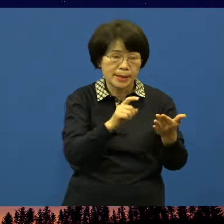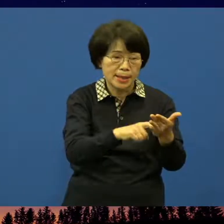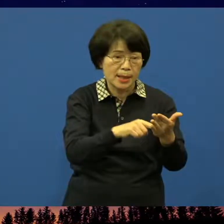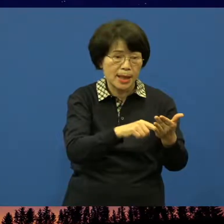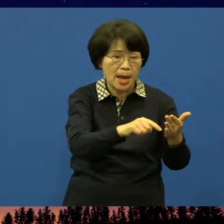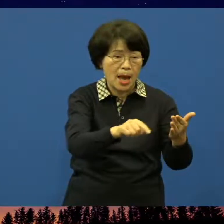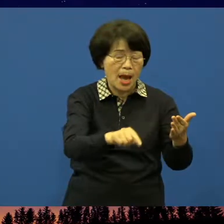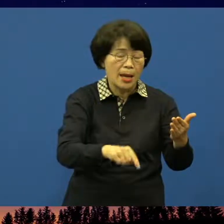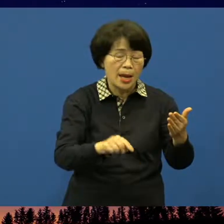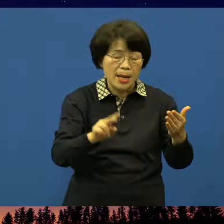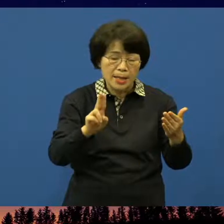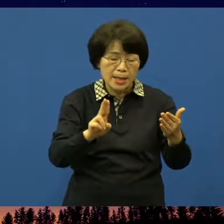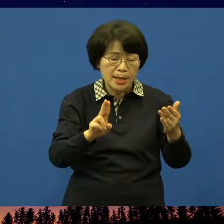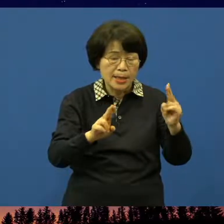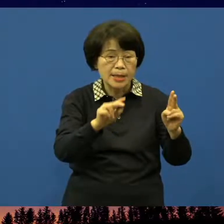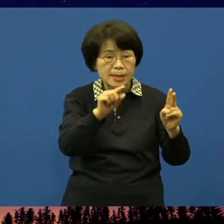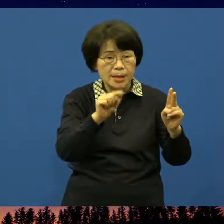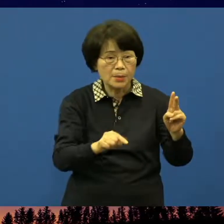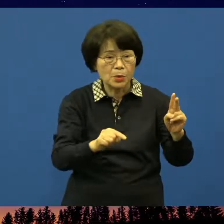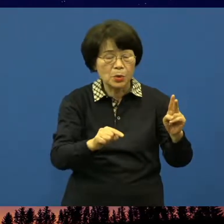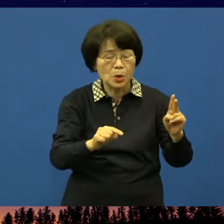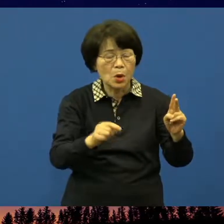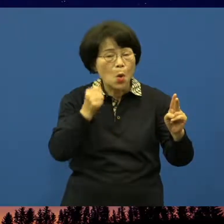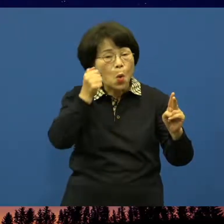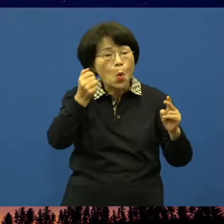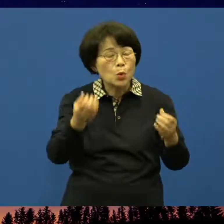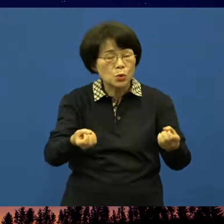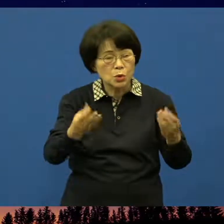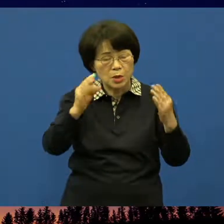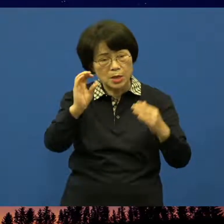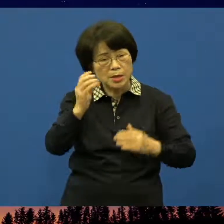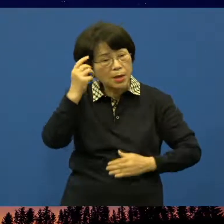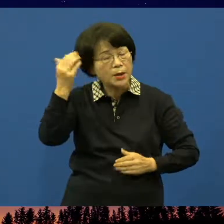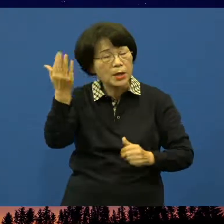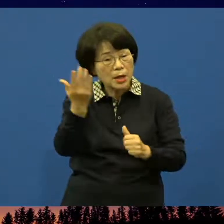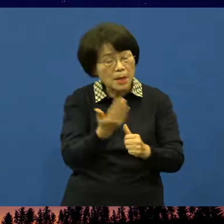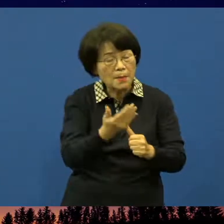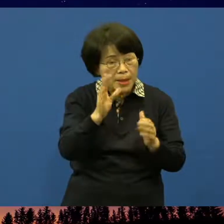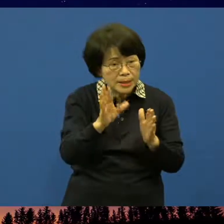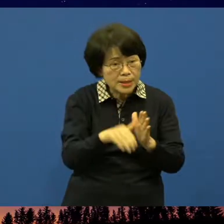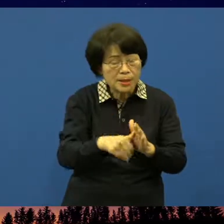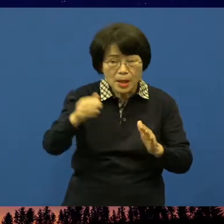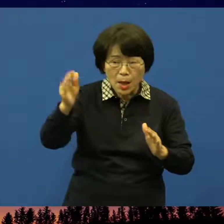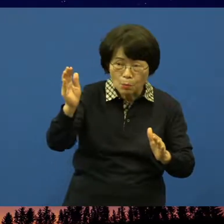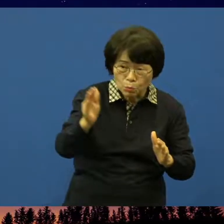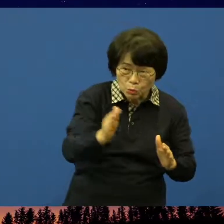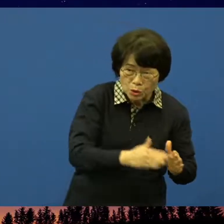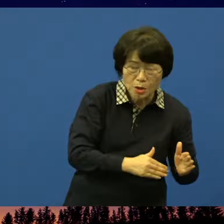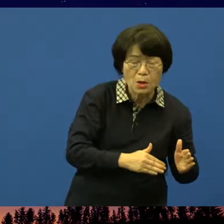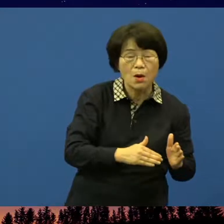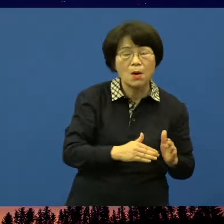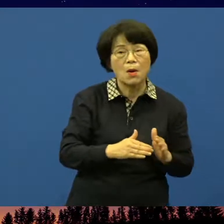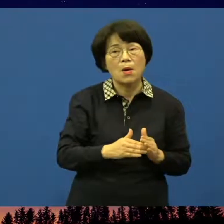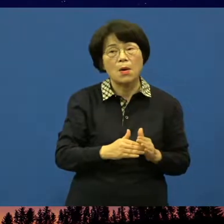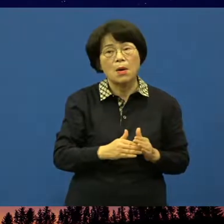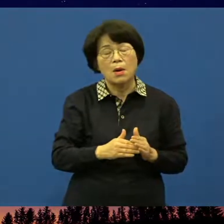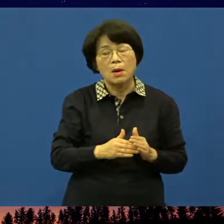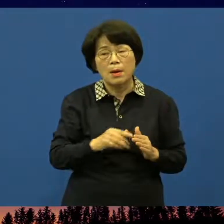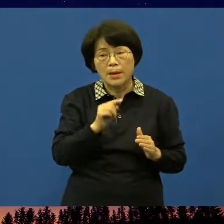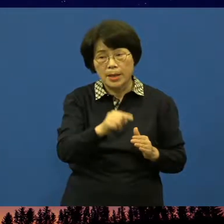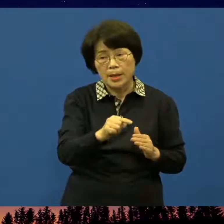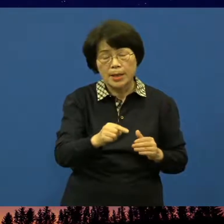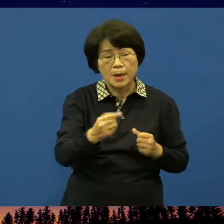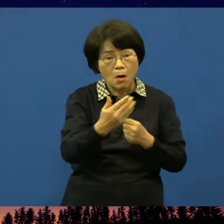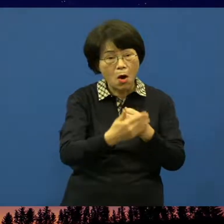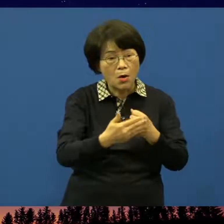그 2장부터 오순절에 성령이 임하시고 그 사도들에게 임하니까 그때부터 이게 온물 터지듯이